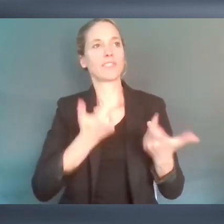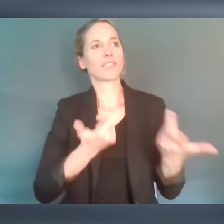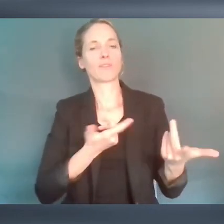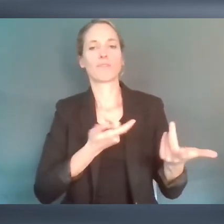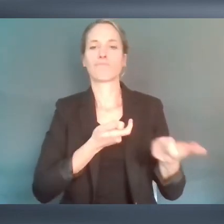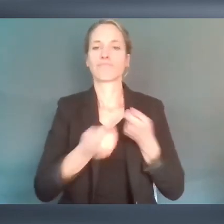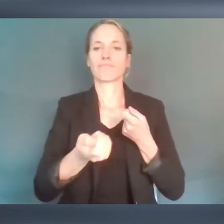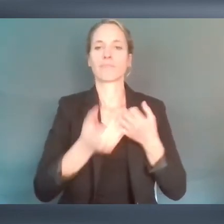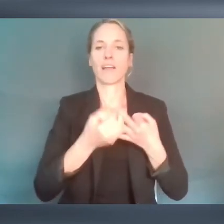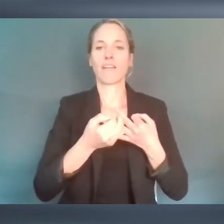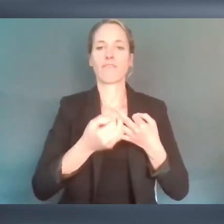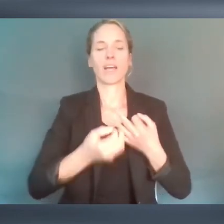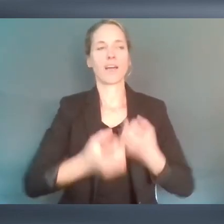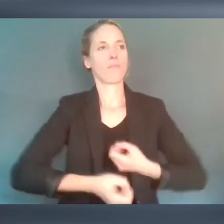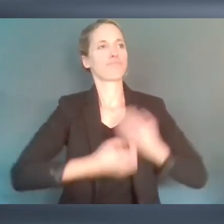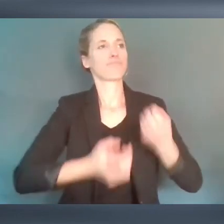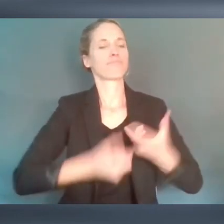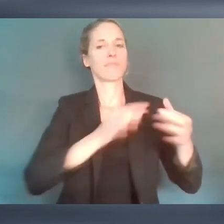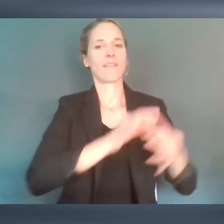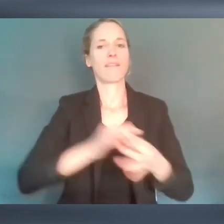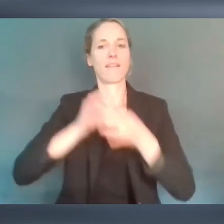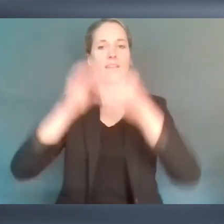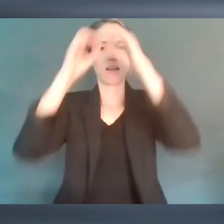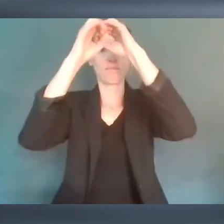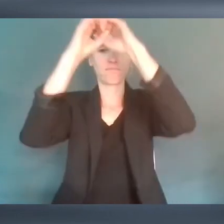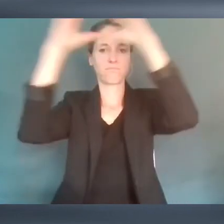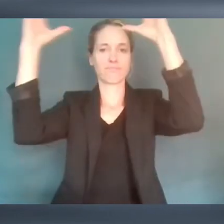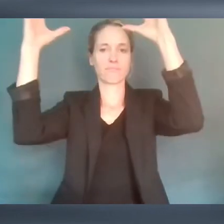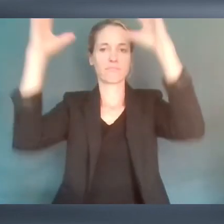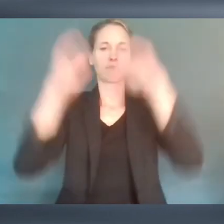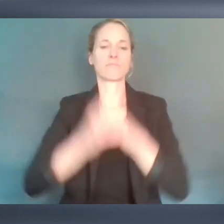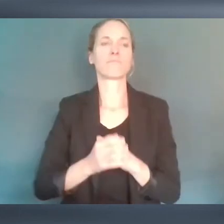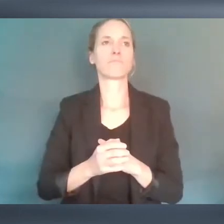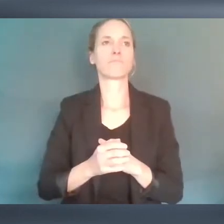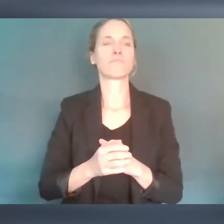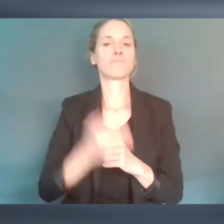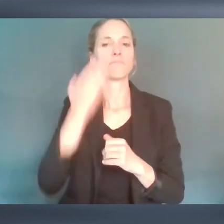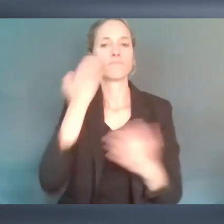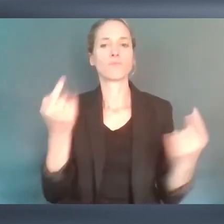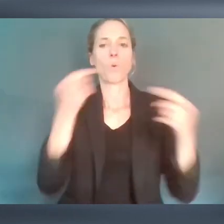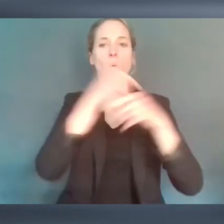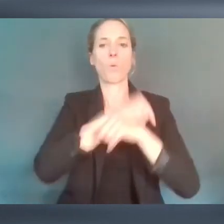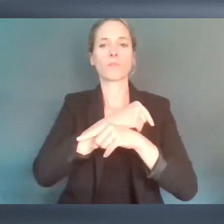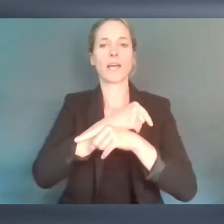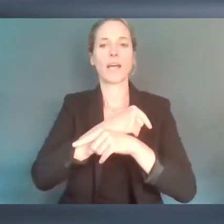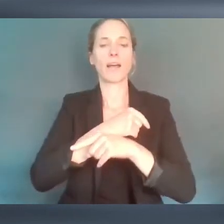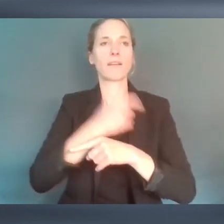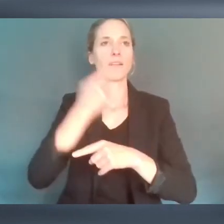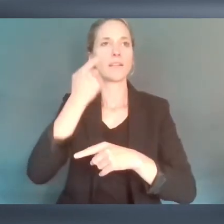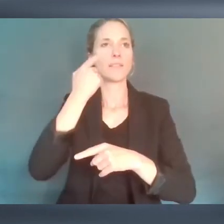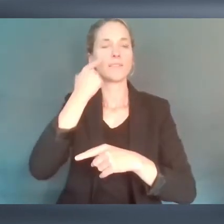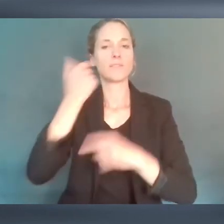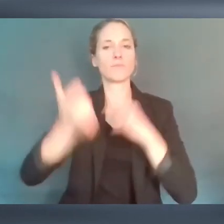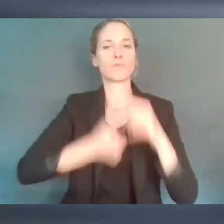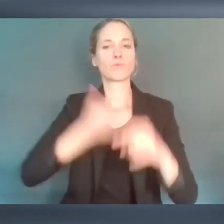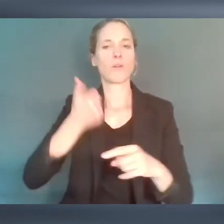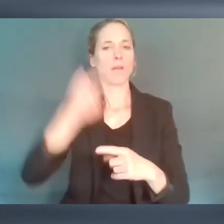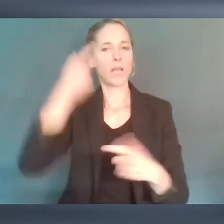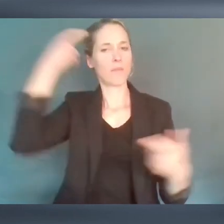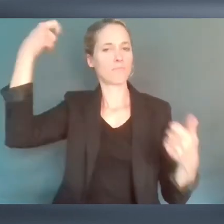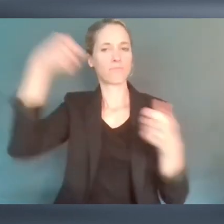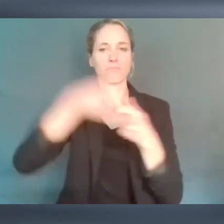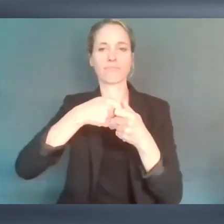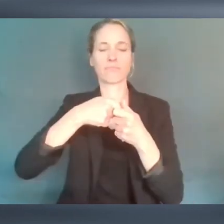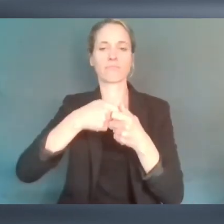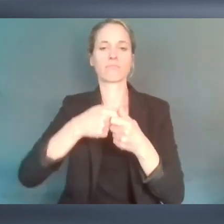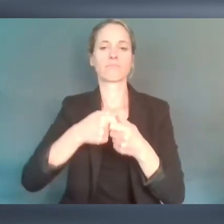davantage à suivre quelqu'un ou à des concepts si on perçoit l'authenticité. On peut être d'accord ou pas,